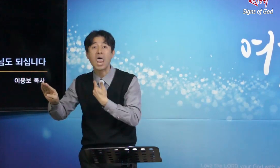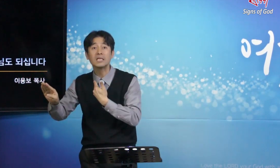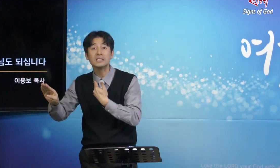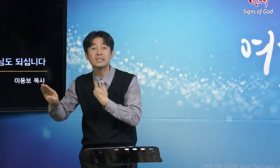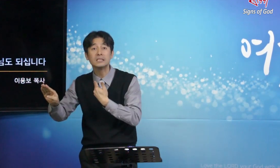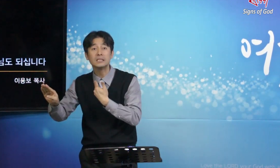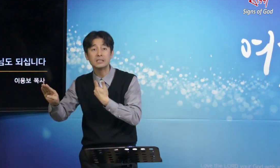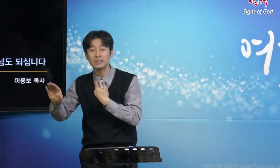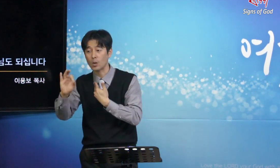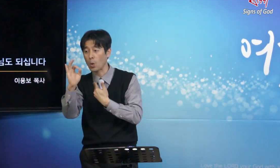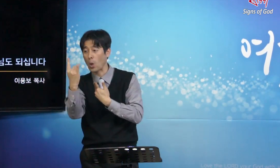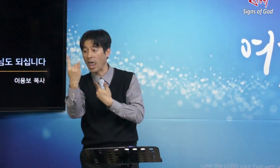율법 외에는